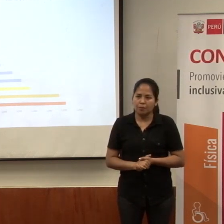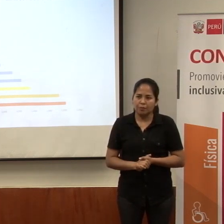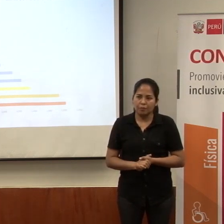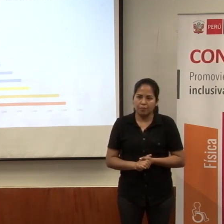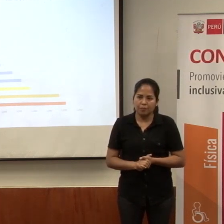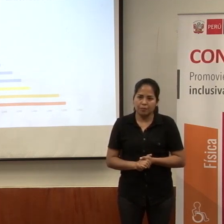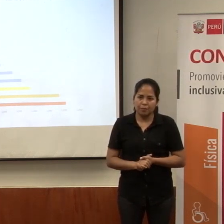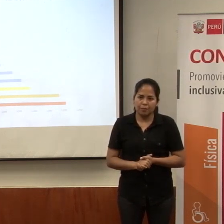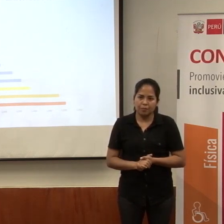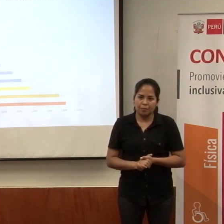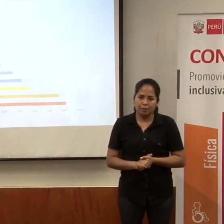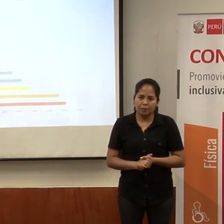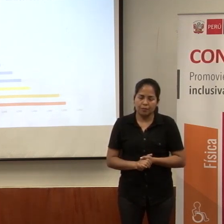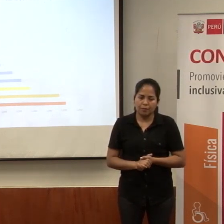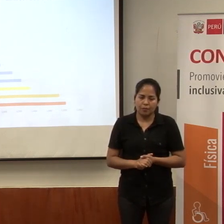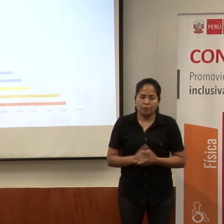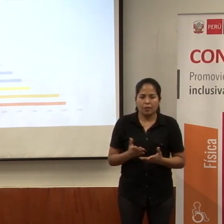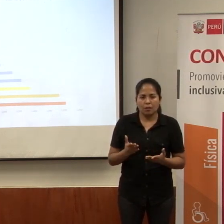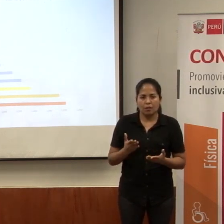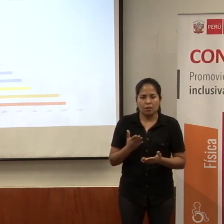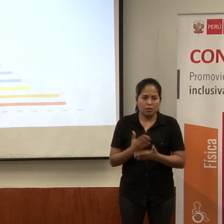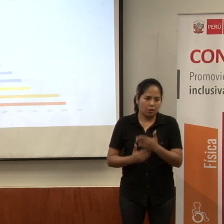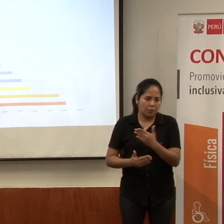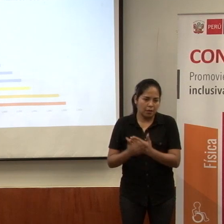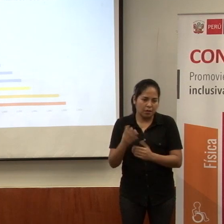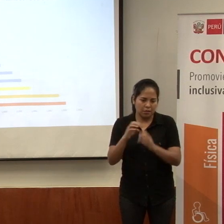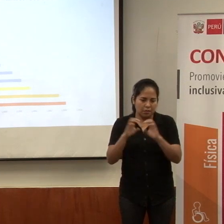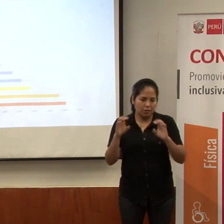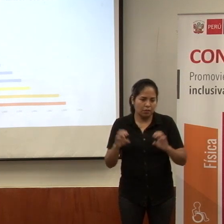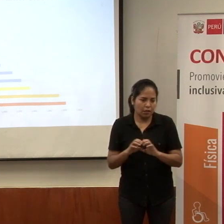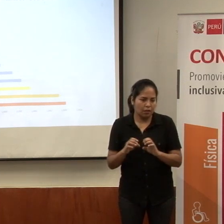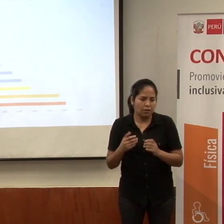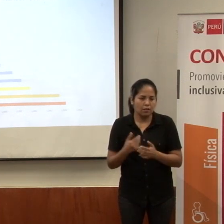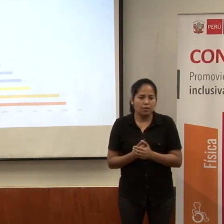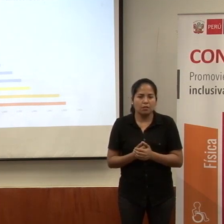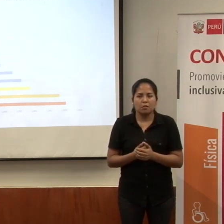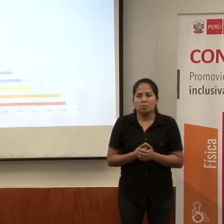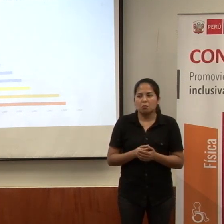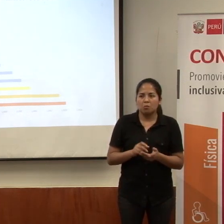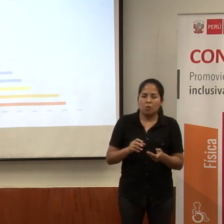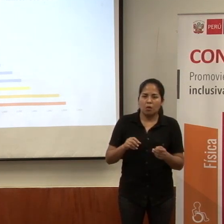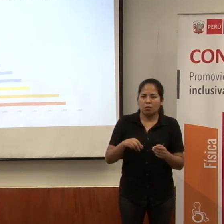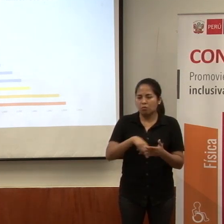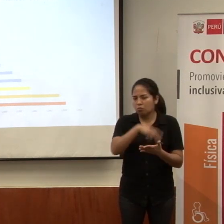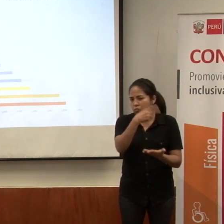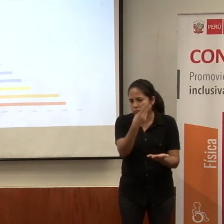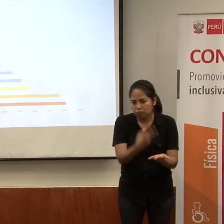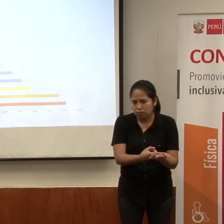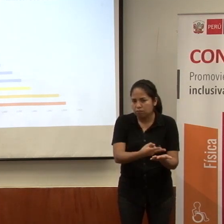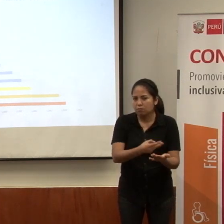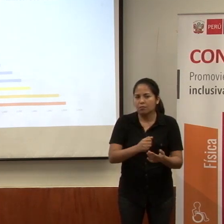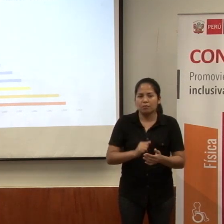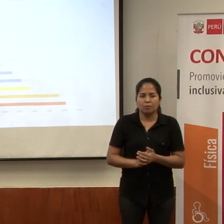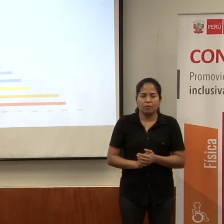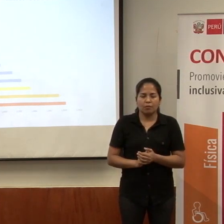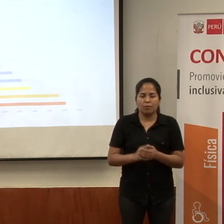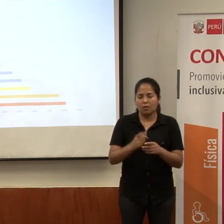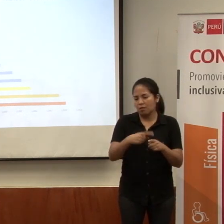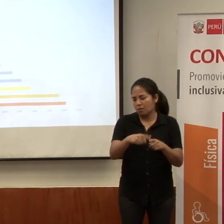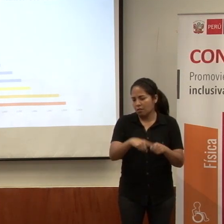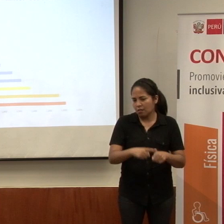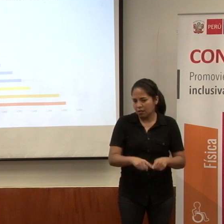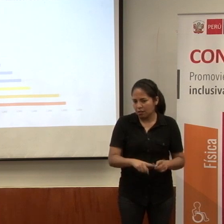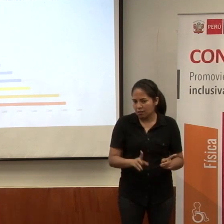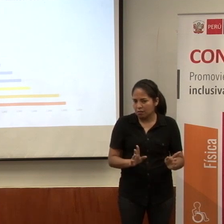que son las discapacidades certificadas, la principal causa son las lesiones, heridas y otros factores